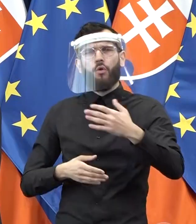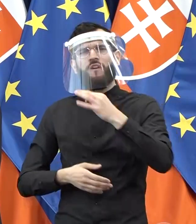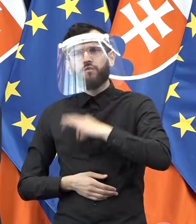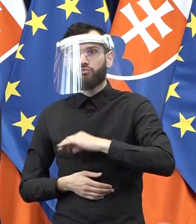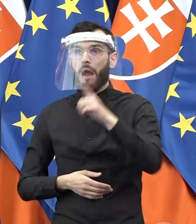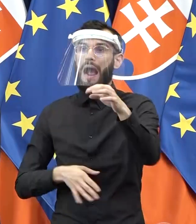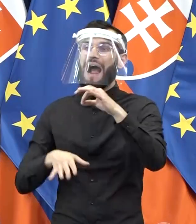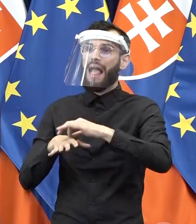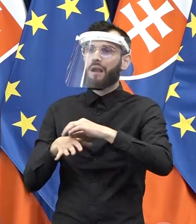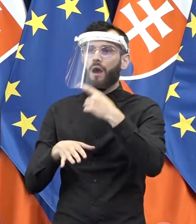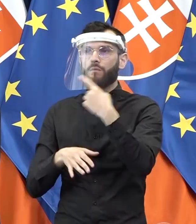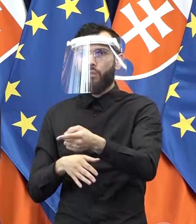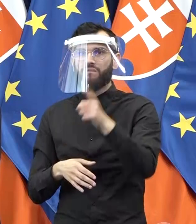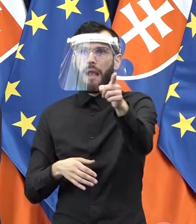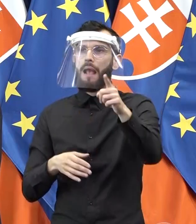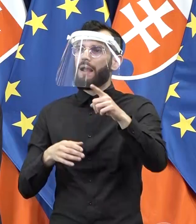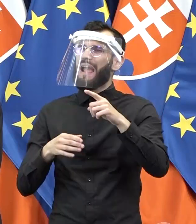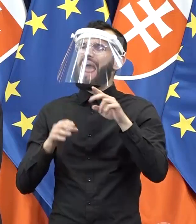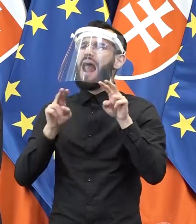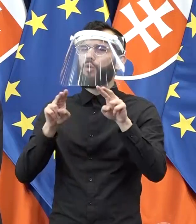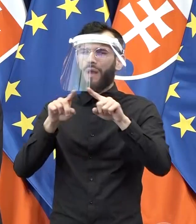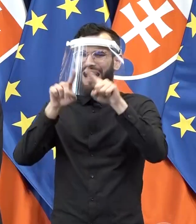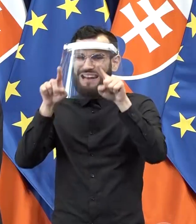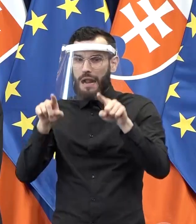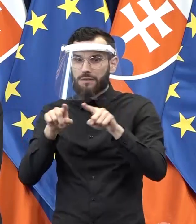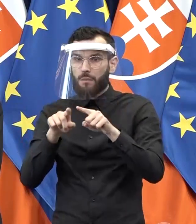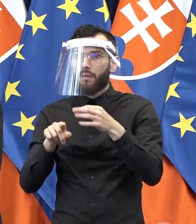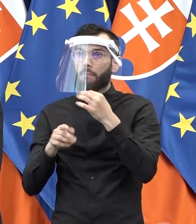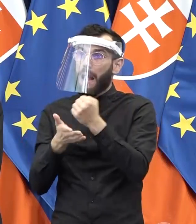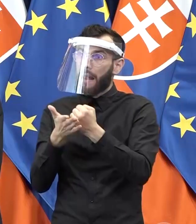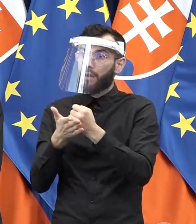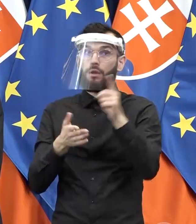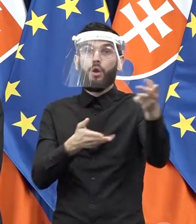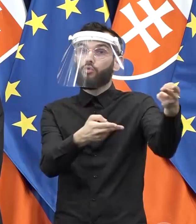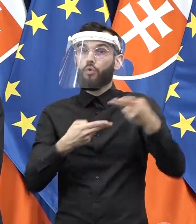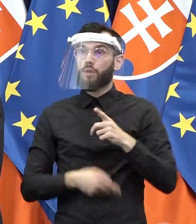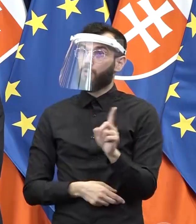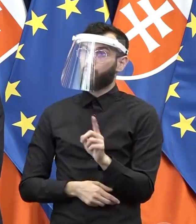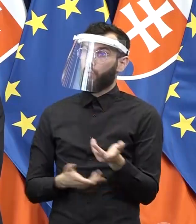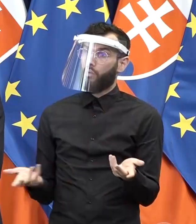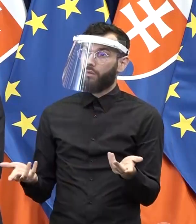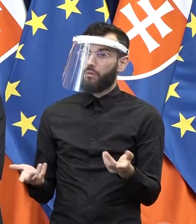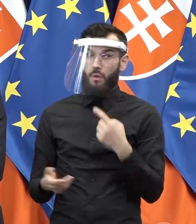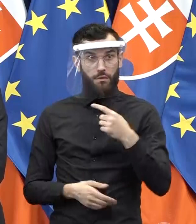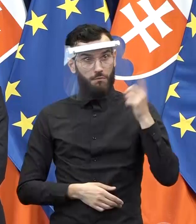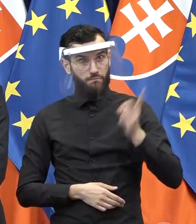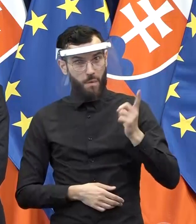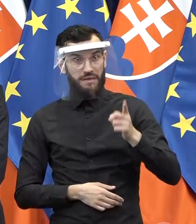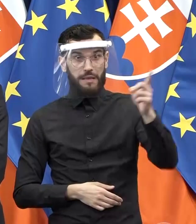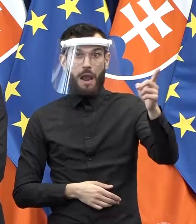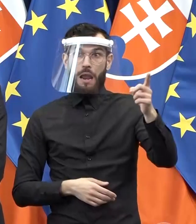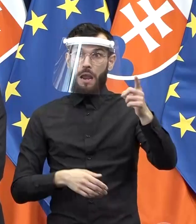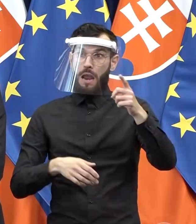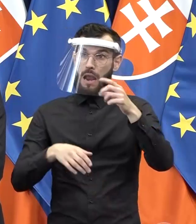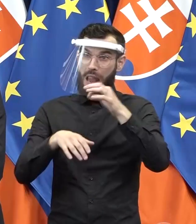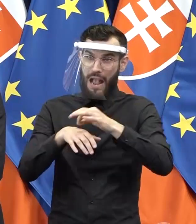im lekár pošle prostrednictvom internetu recept do lekárne, kto im potom donesie tie lieky? Je to nejak povinne, že dajme tomu tie lekárnici